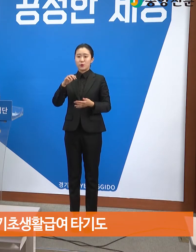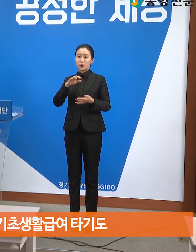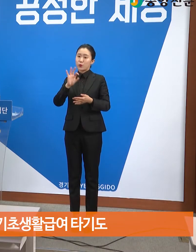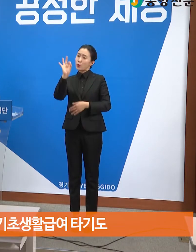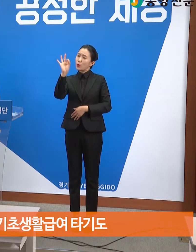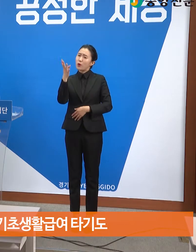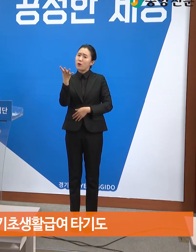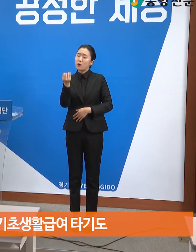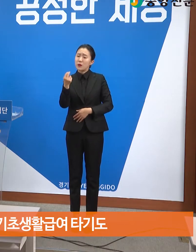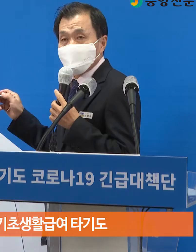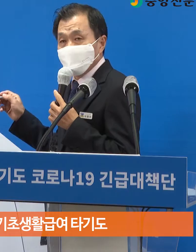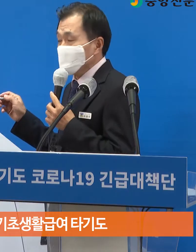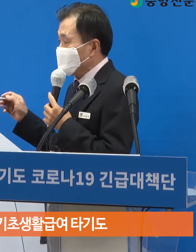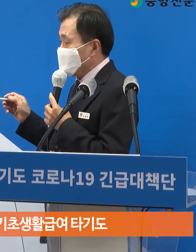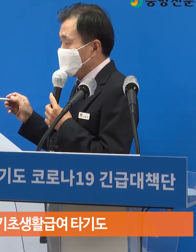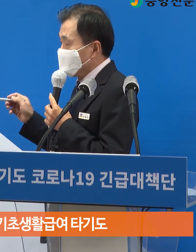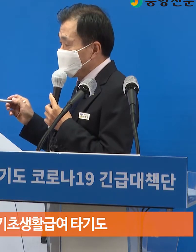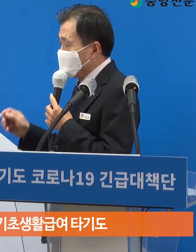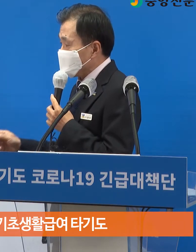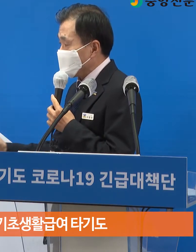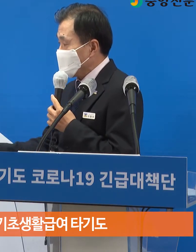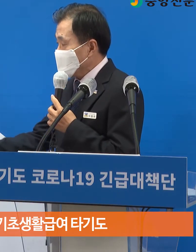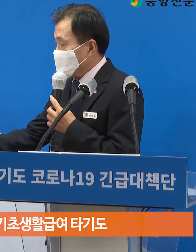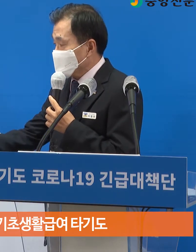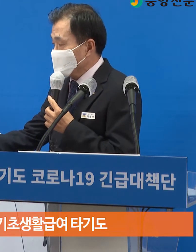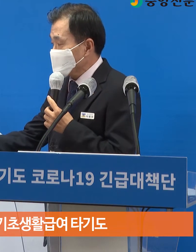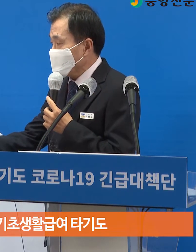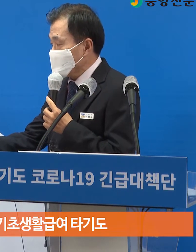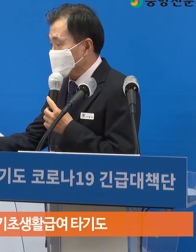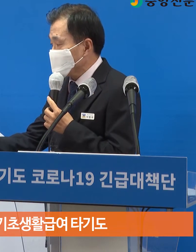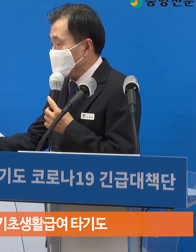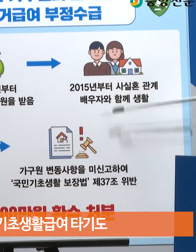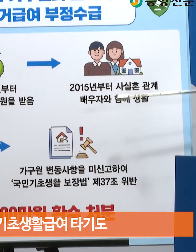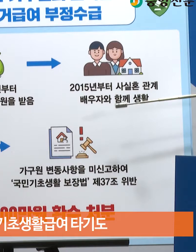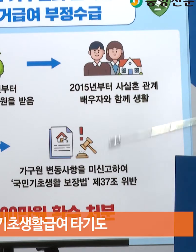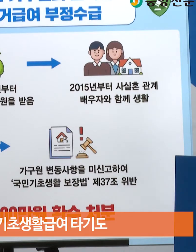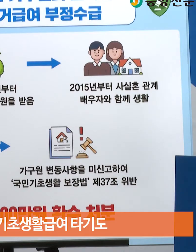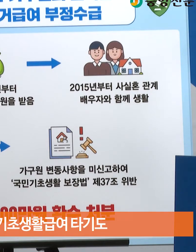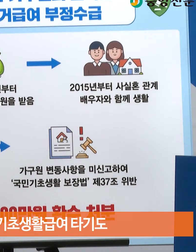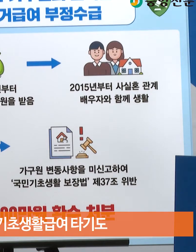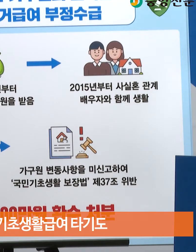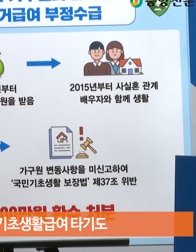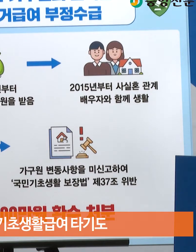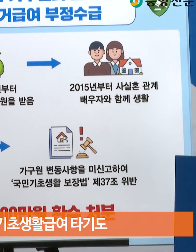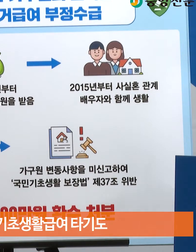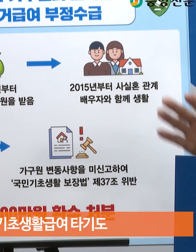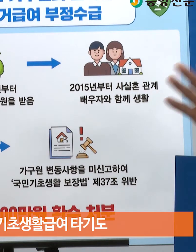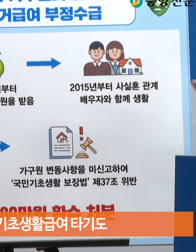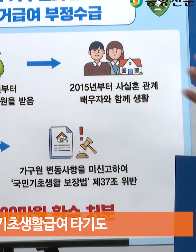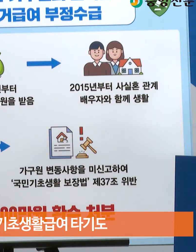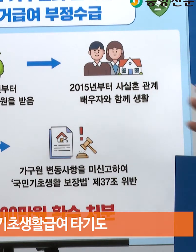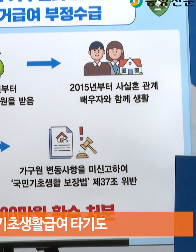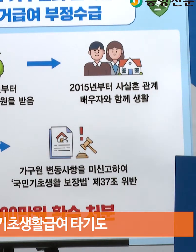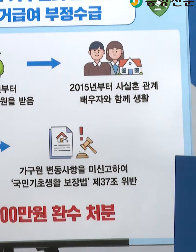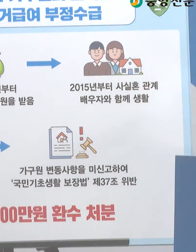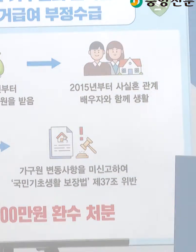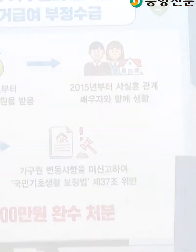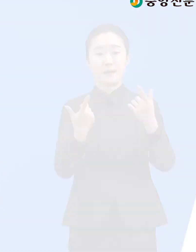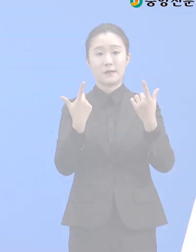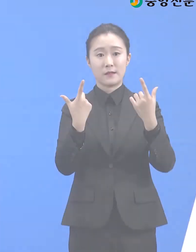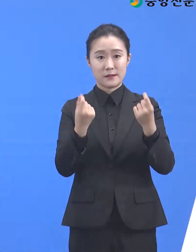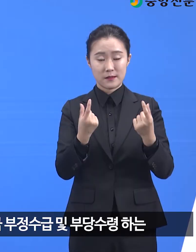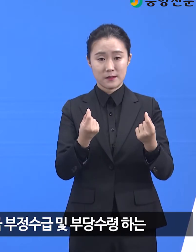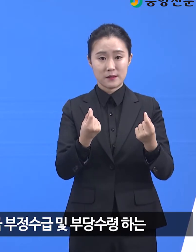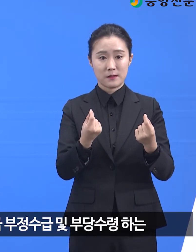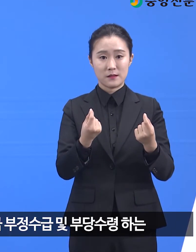그렇지 않은 경우로 평생 할 수 있었는데 이건 고민 신부 요다 합니다